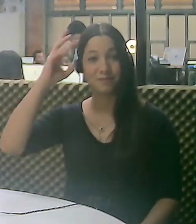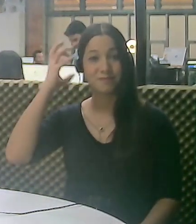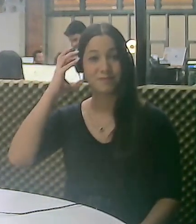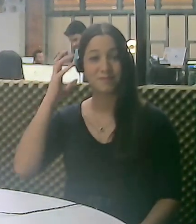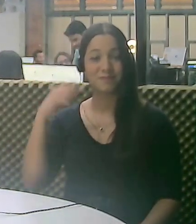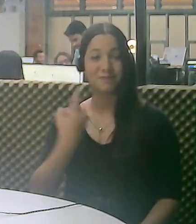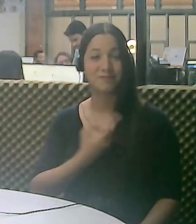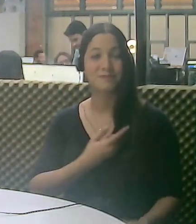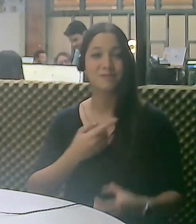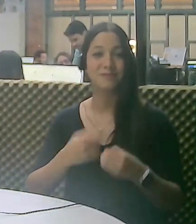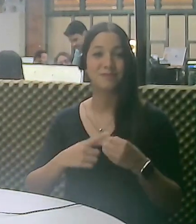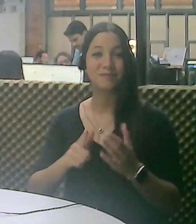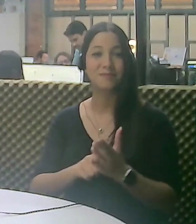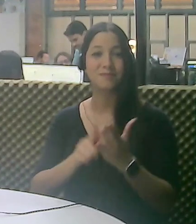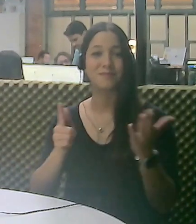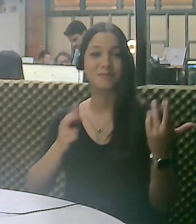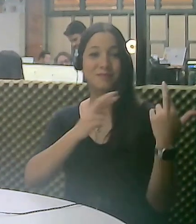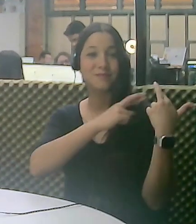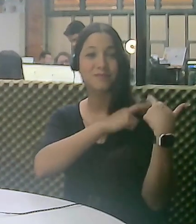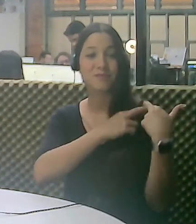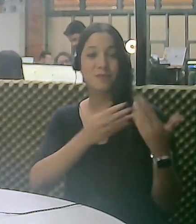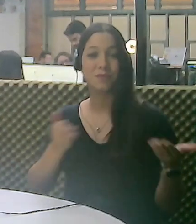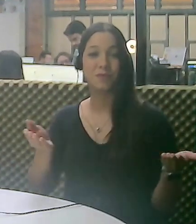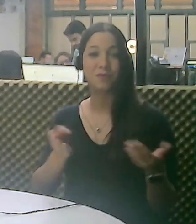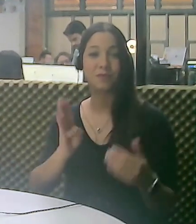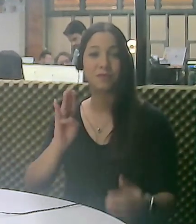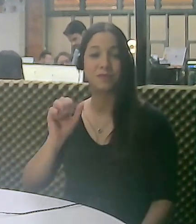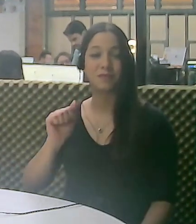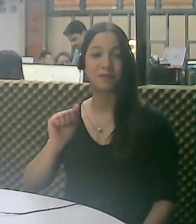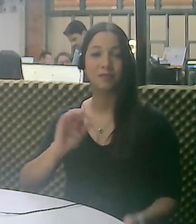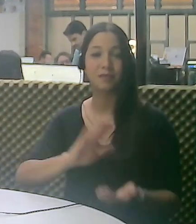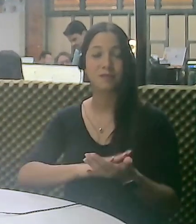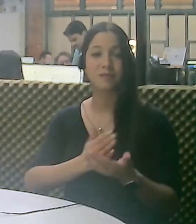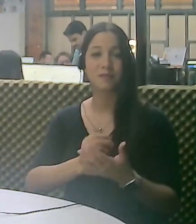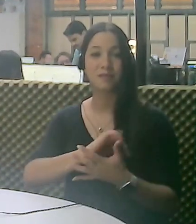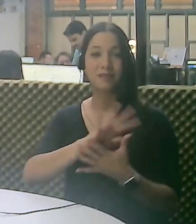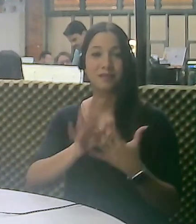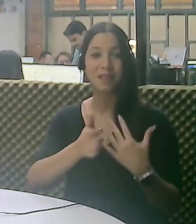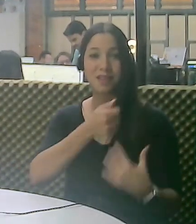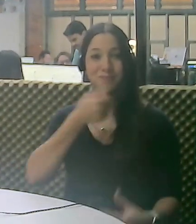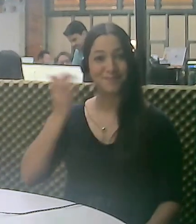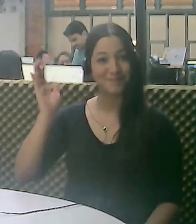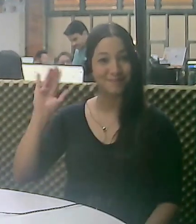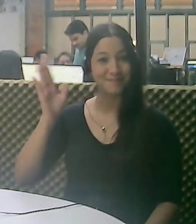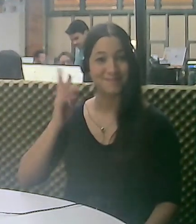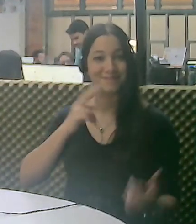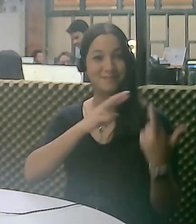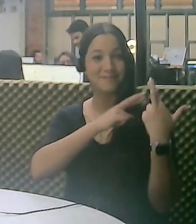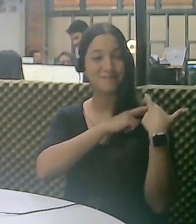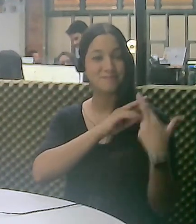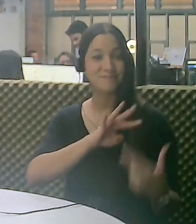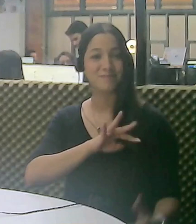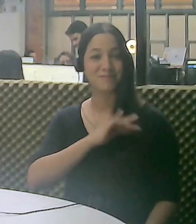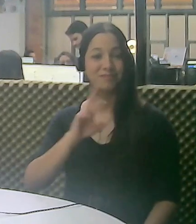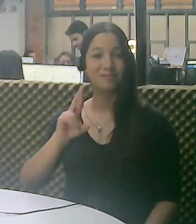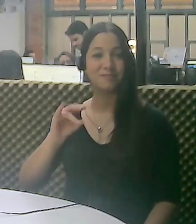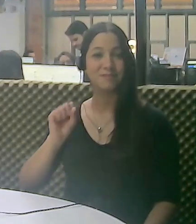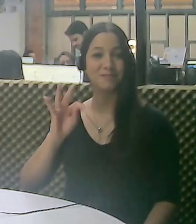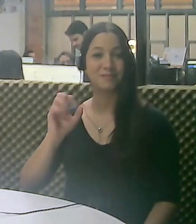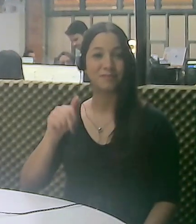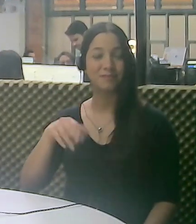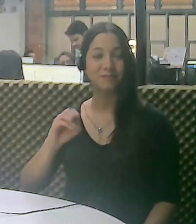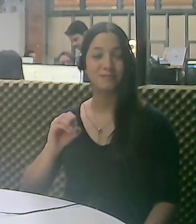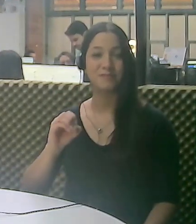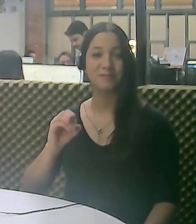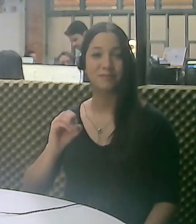Rádio Nossa Cidade, jornalista responsável pela edição Bia Montes, tradução em Libras Amanda Valentim, responsável técnico